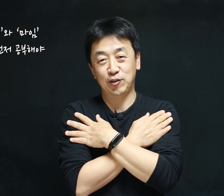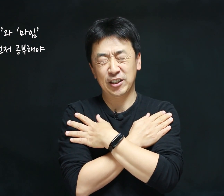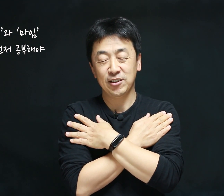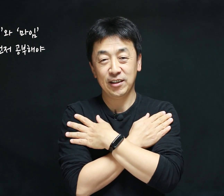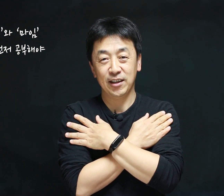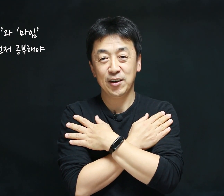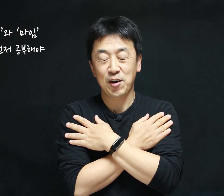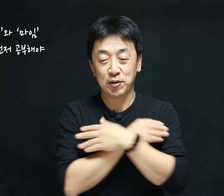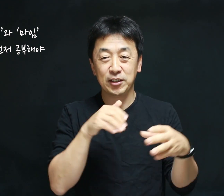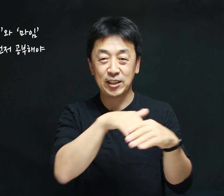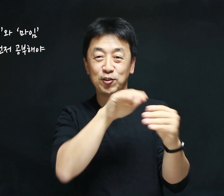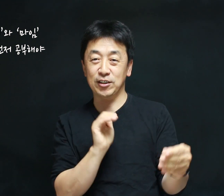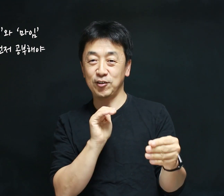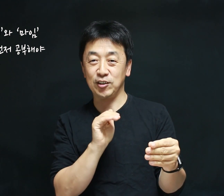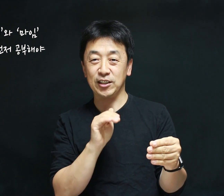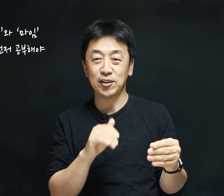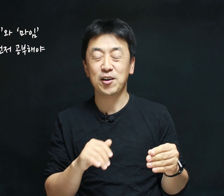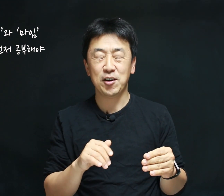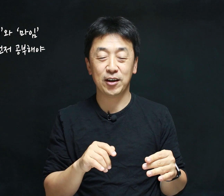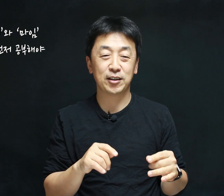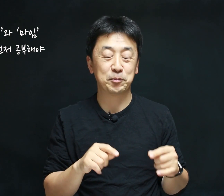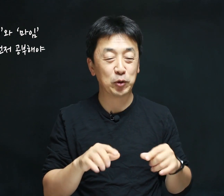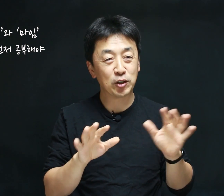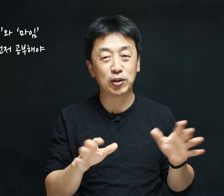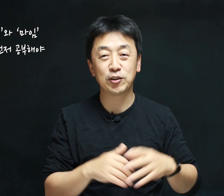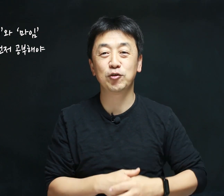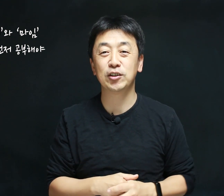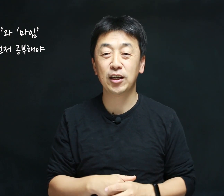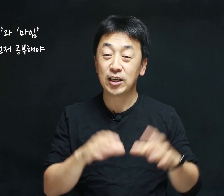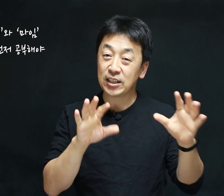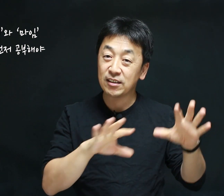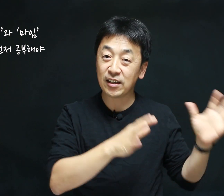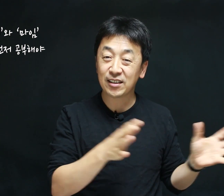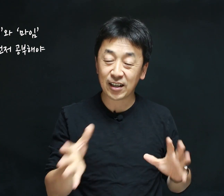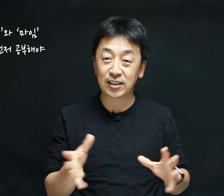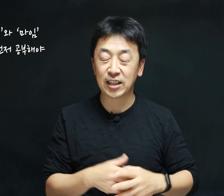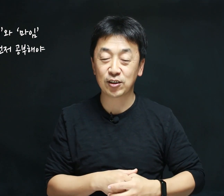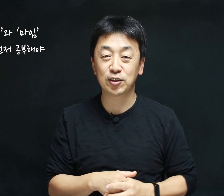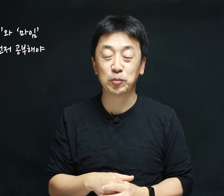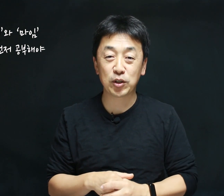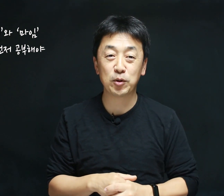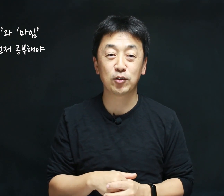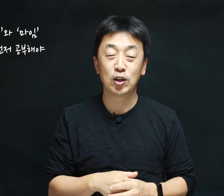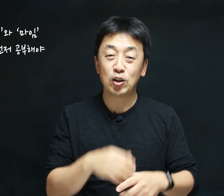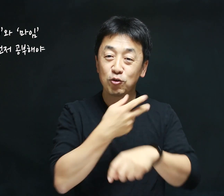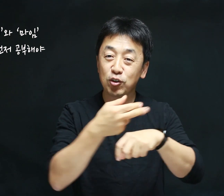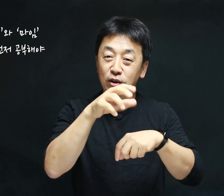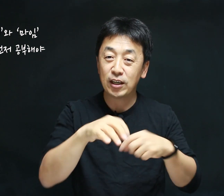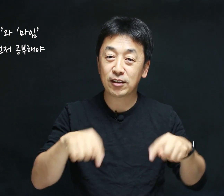있겠죠? 혹은 이런 수화를 쓸 수 있겠죠? 뭐 이런 수화를 쓸 수 있는데 이 사이에 들어가는 단어들은 뭐냐면 수영에